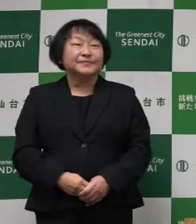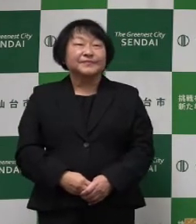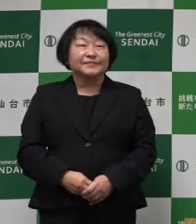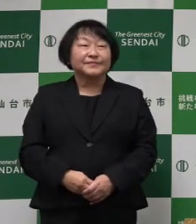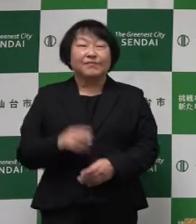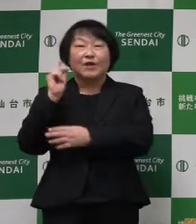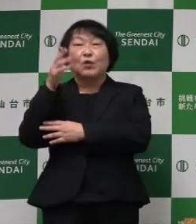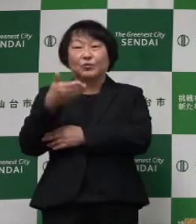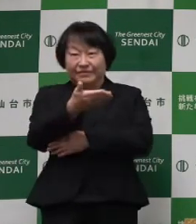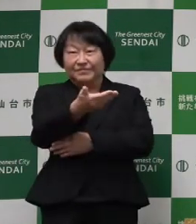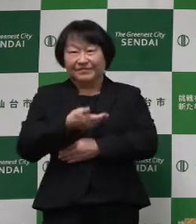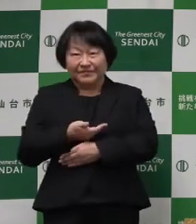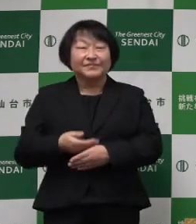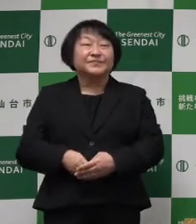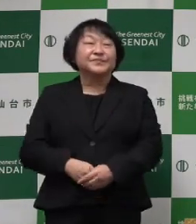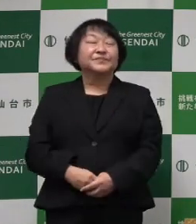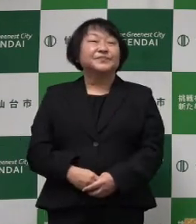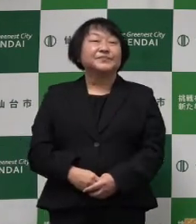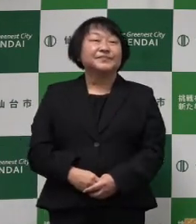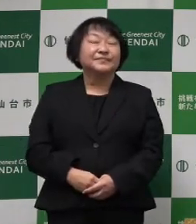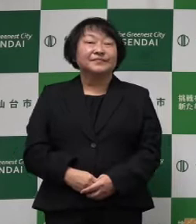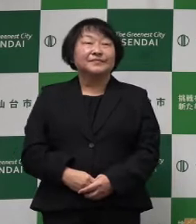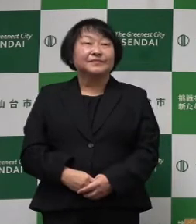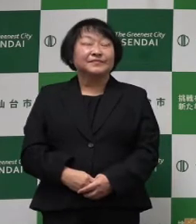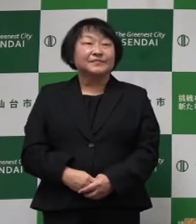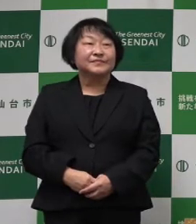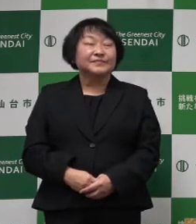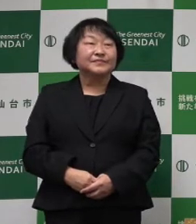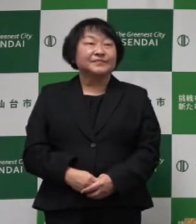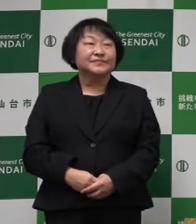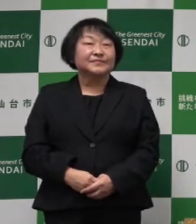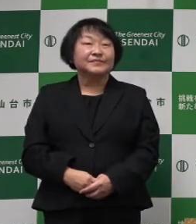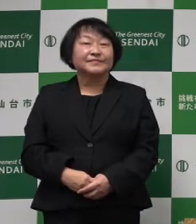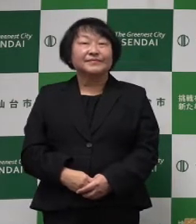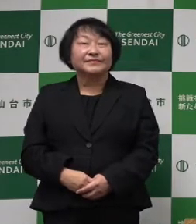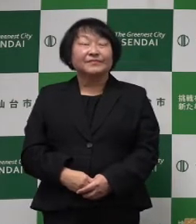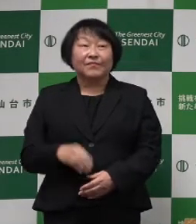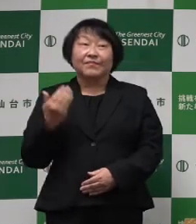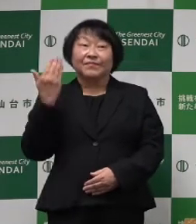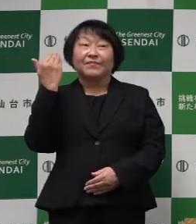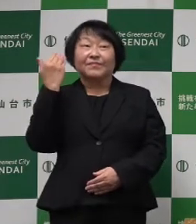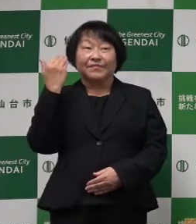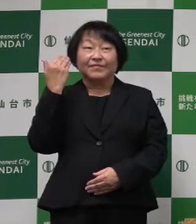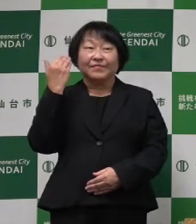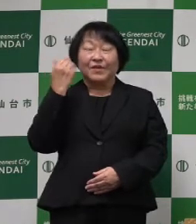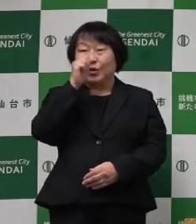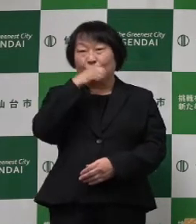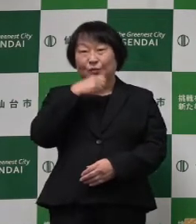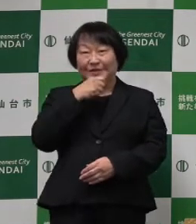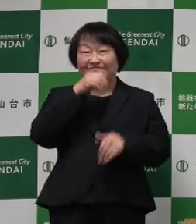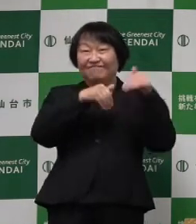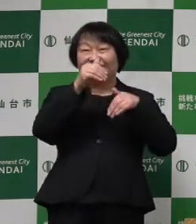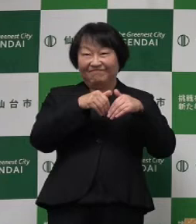新報高木です。よろしくお願いします。まずですね、 はい、 先日衆院選と知事選